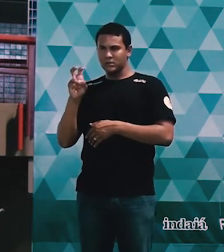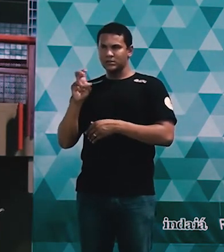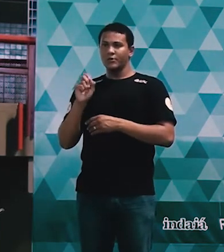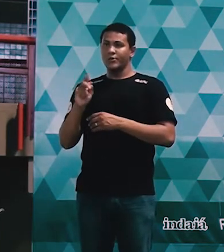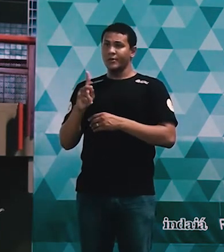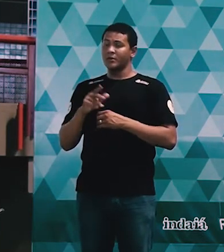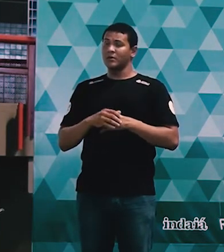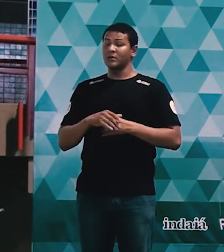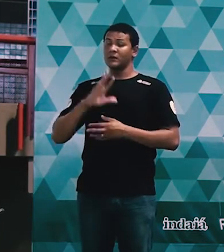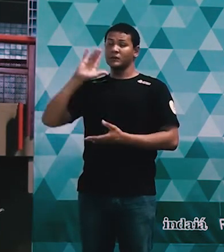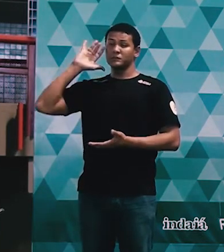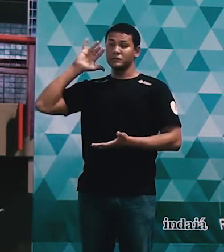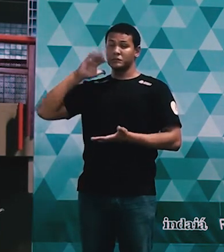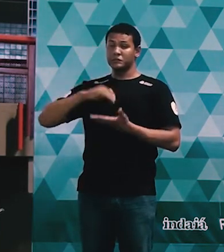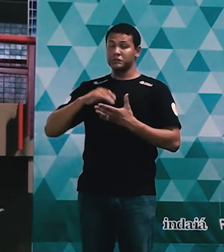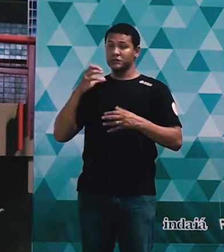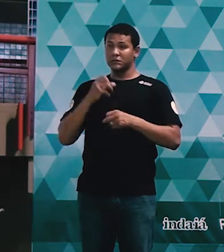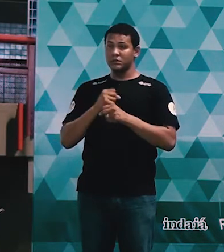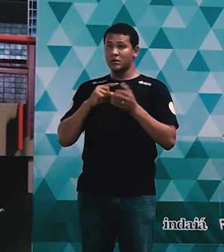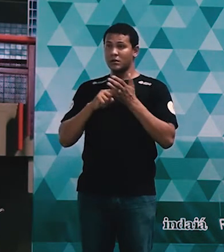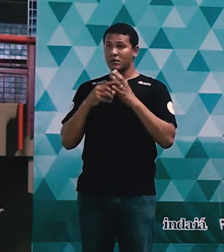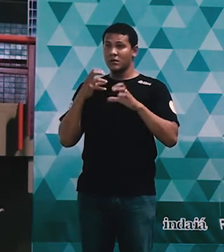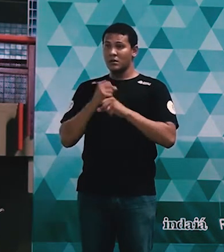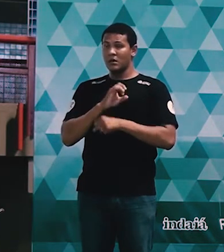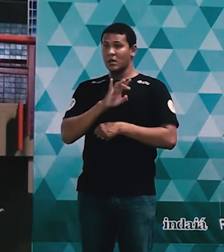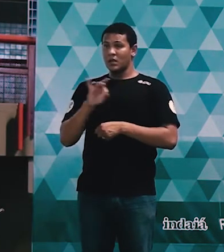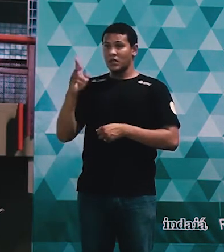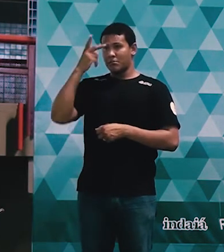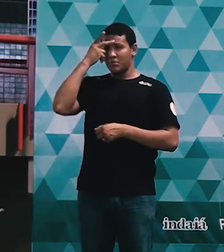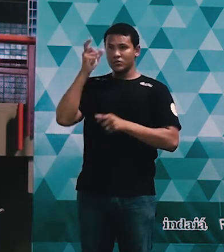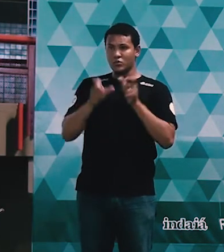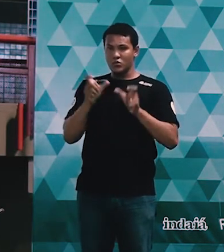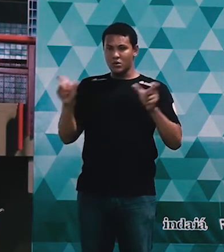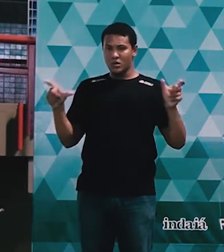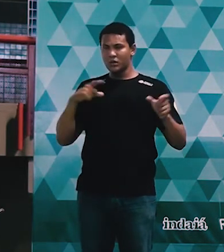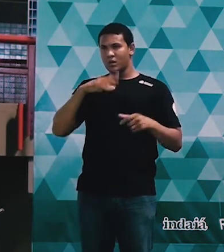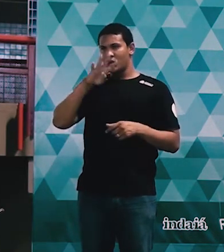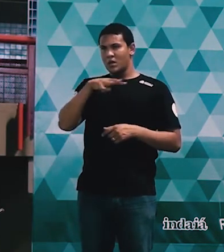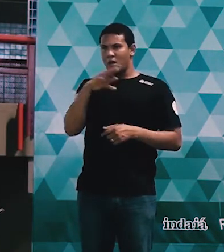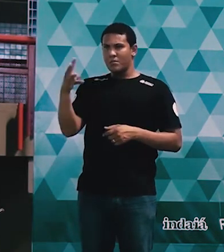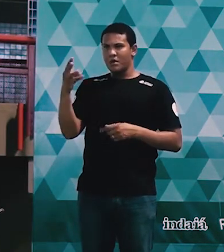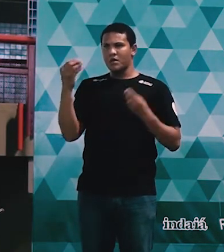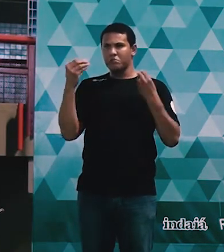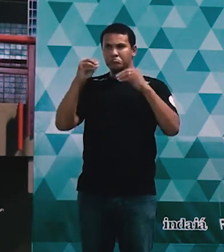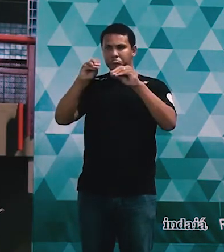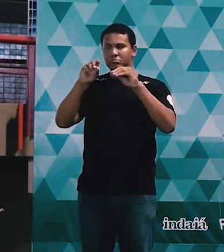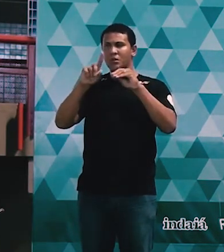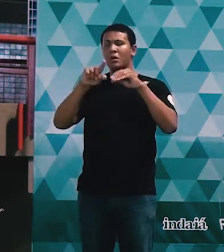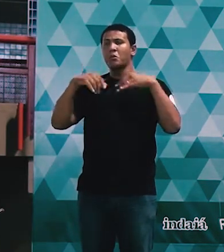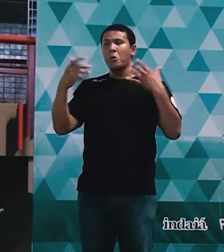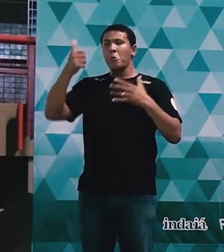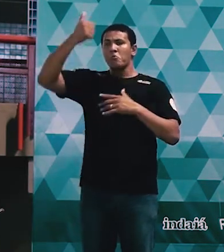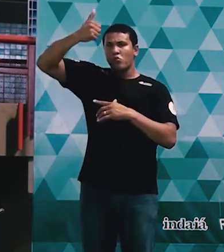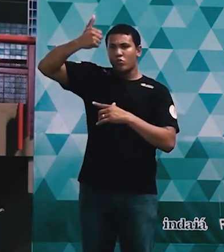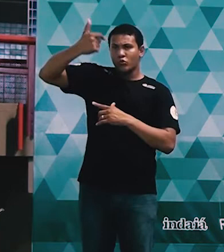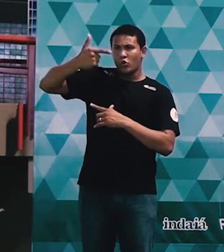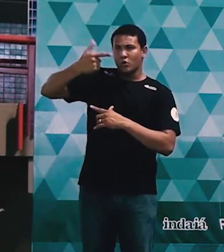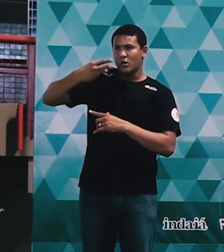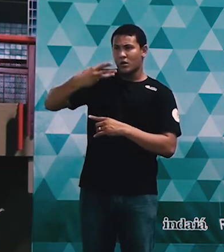média de suas notas nas 5 etapas estão indicadas aqui, tá certo? A classificação obedece à